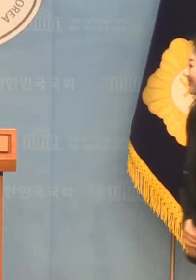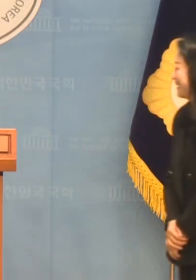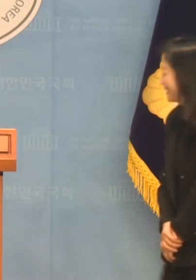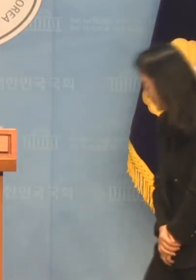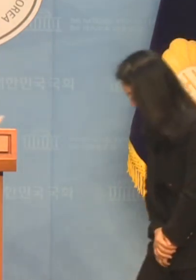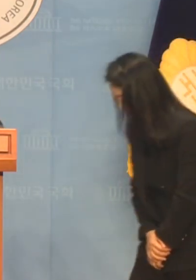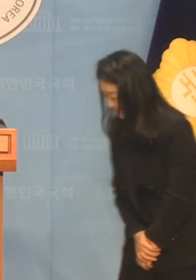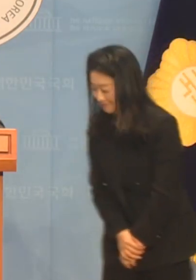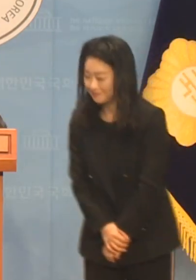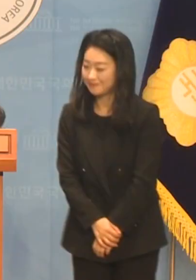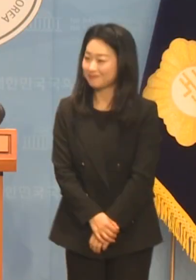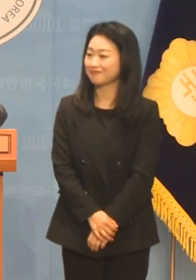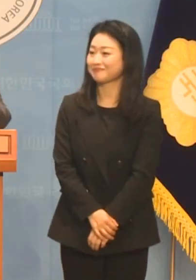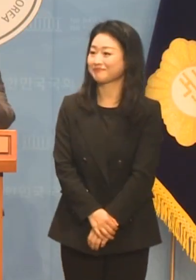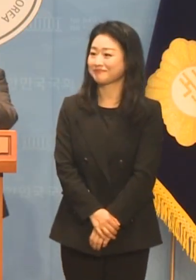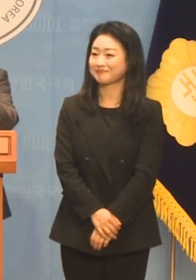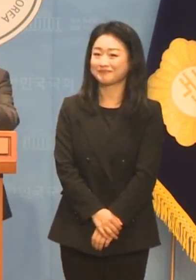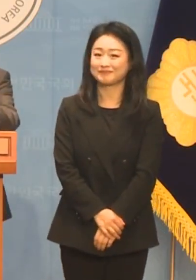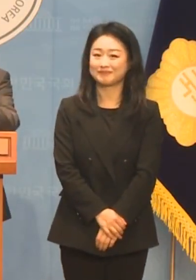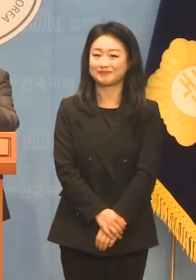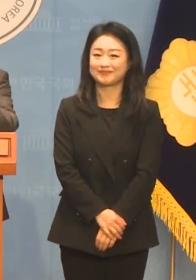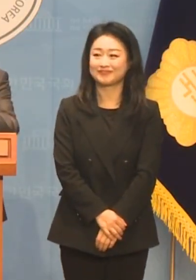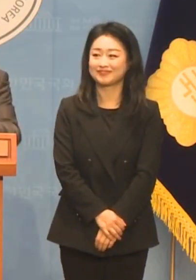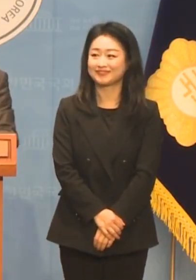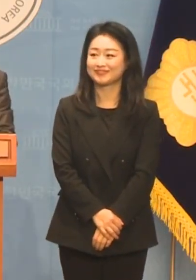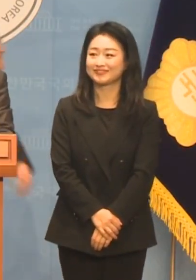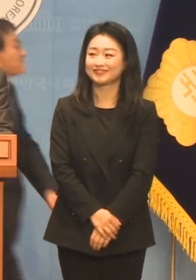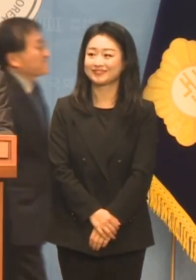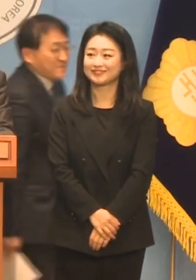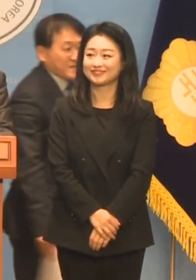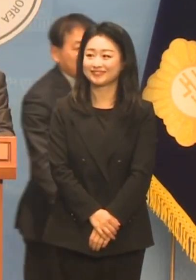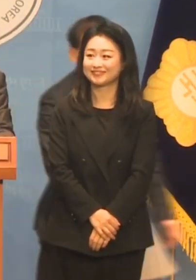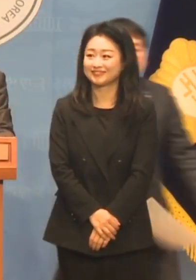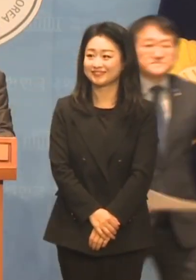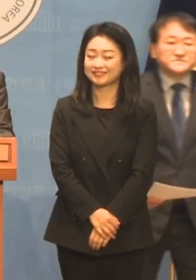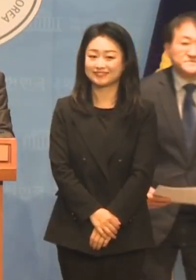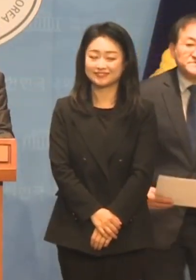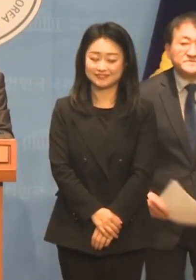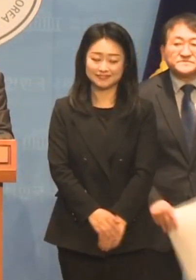안녕하세요. 누가 이렇게 키가 크신 분이?